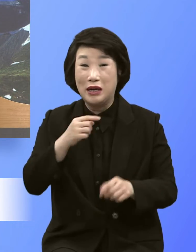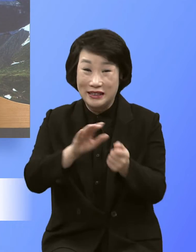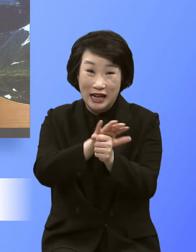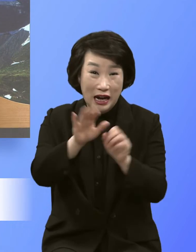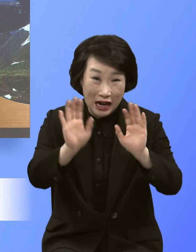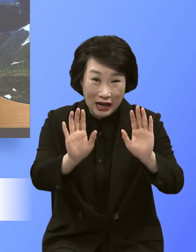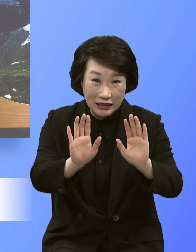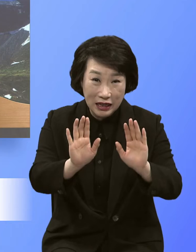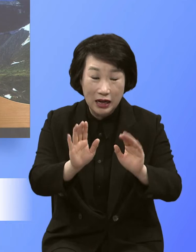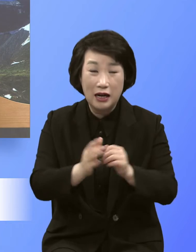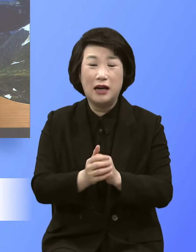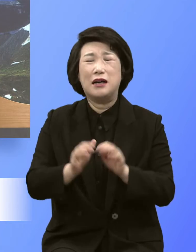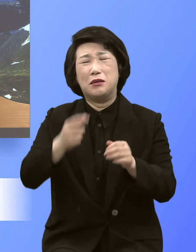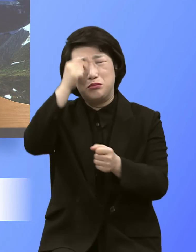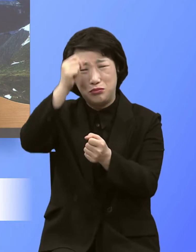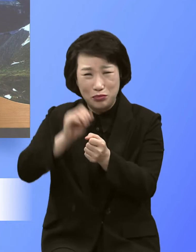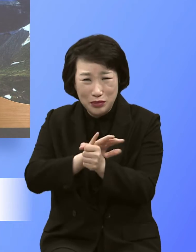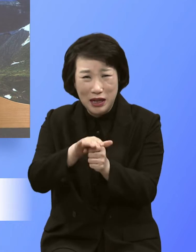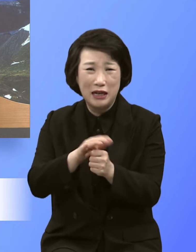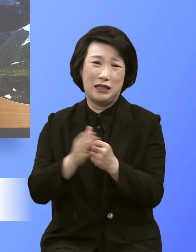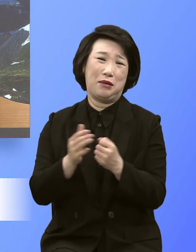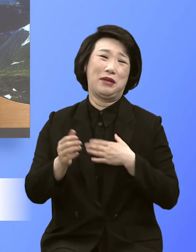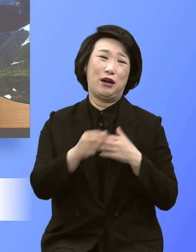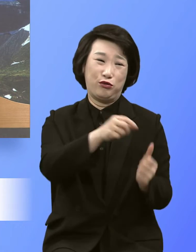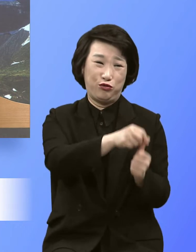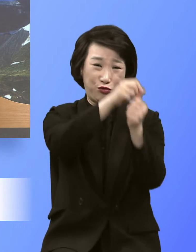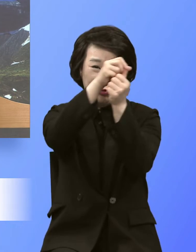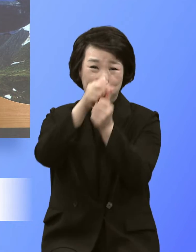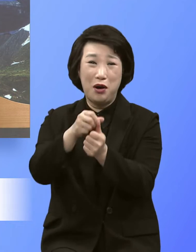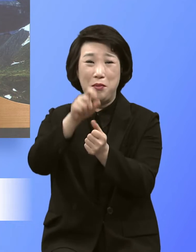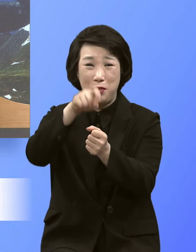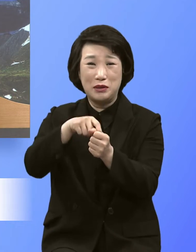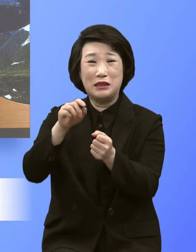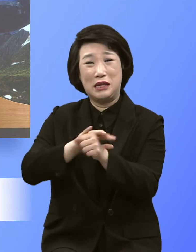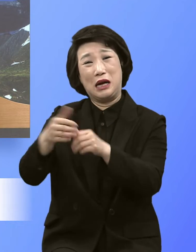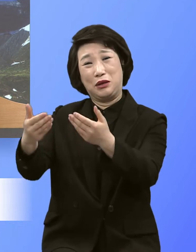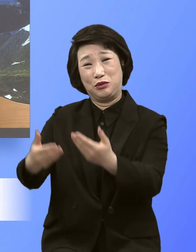아니라 불쌍해서 살려주려고 사랑한다 이 말이에요.